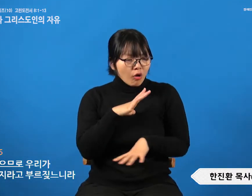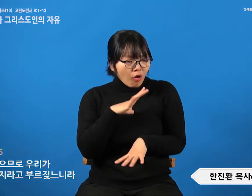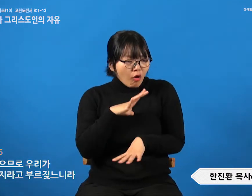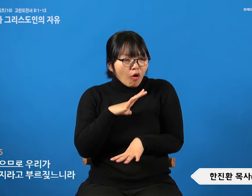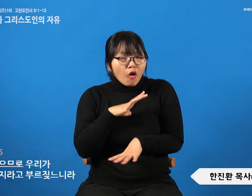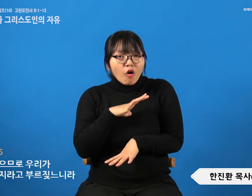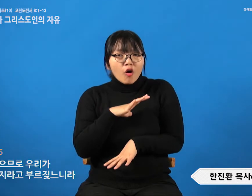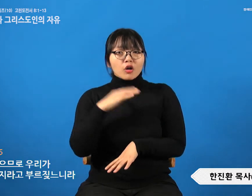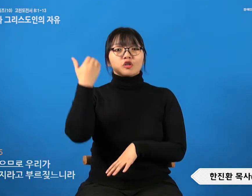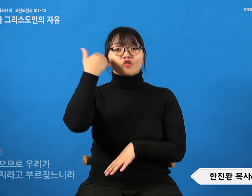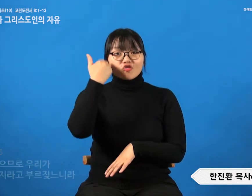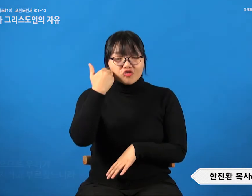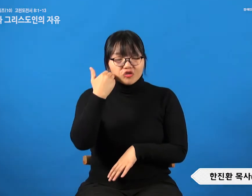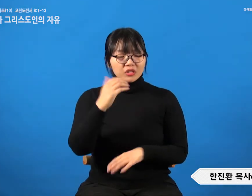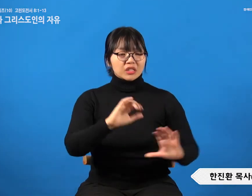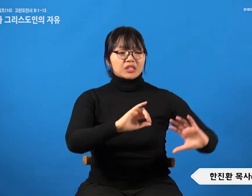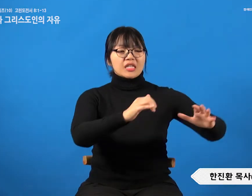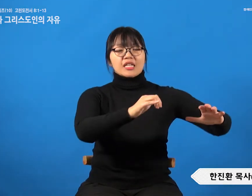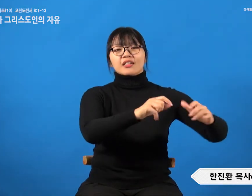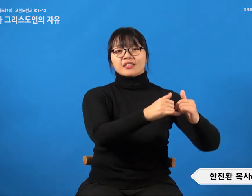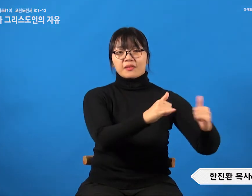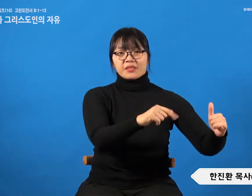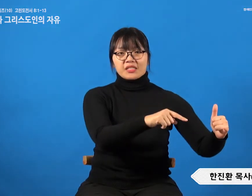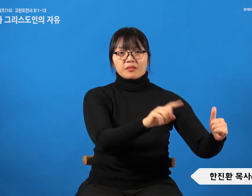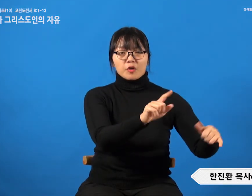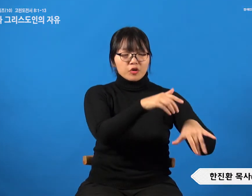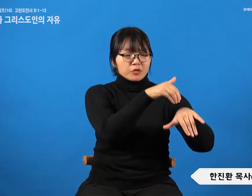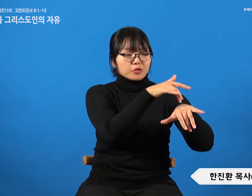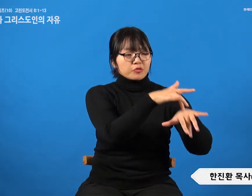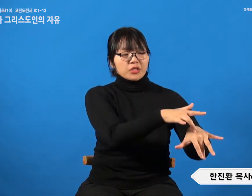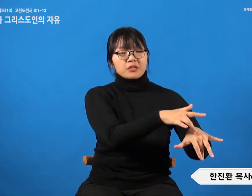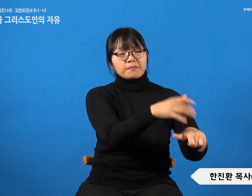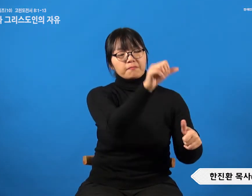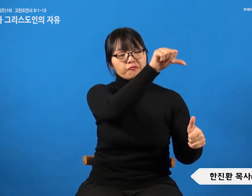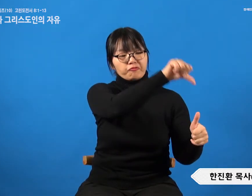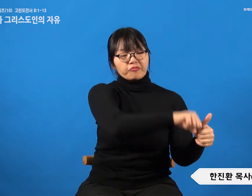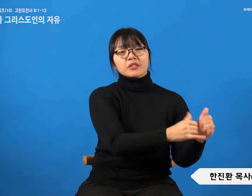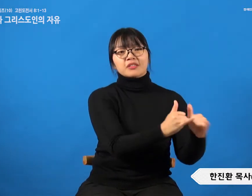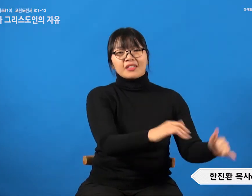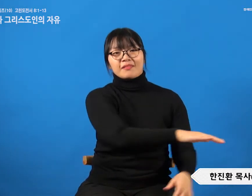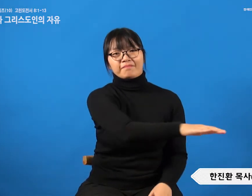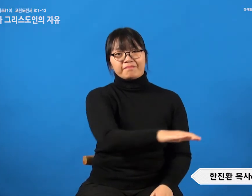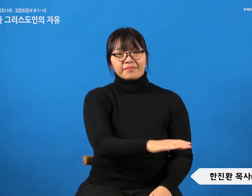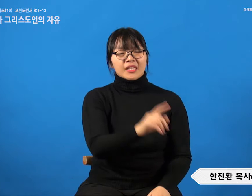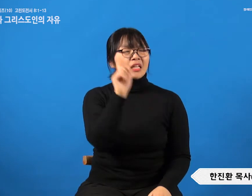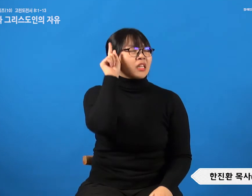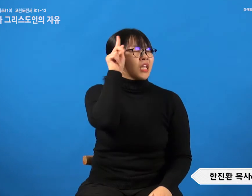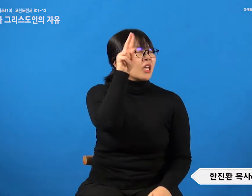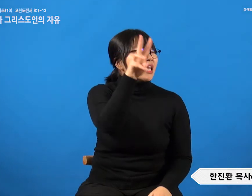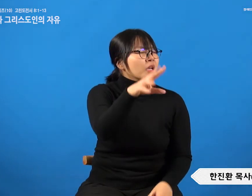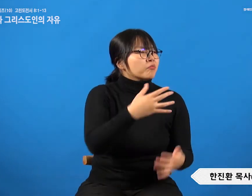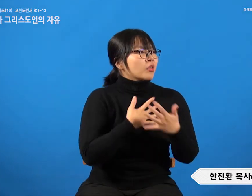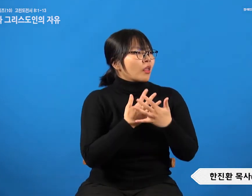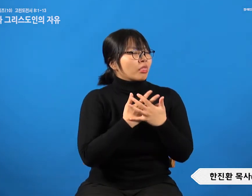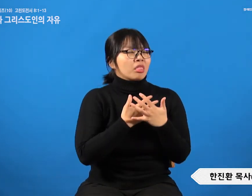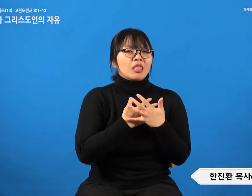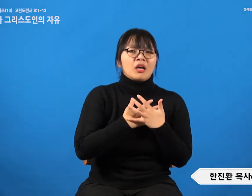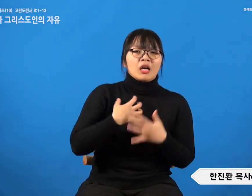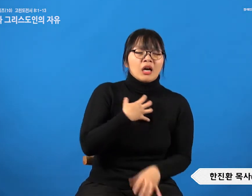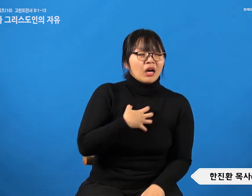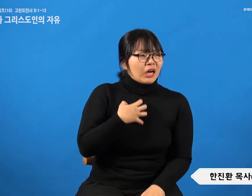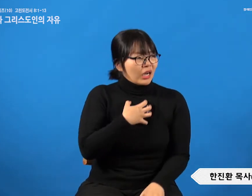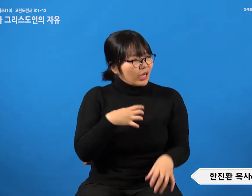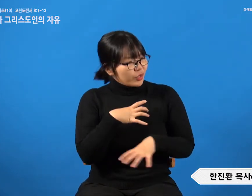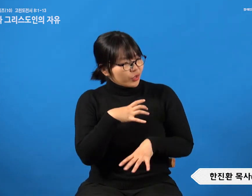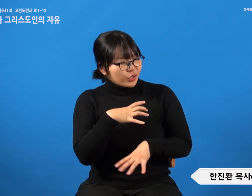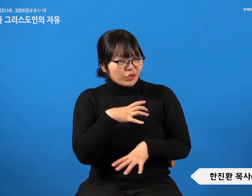이 종의 영을 받은 세상 사람들의 특징입니다. 미래가 늘 불안하고